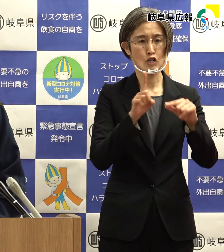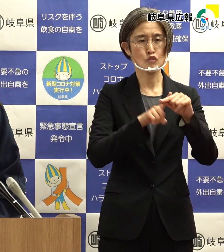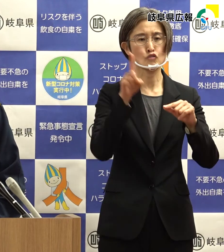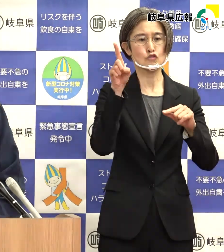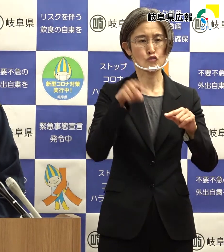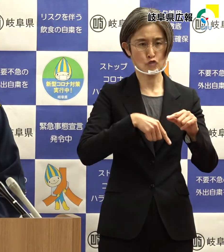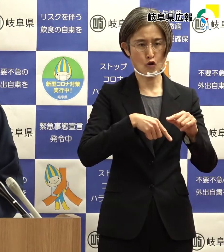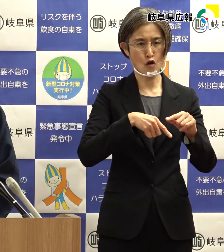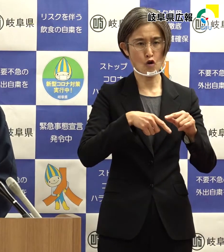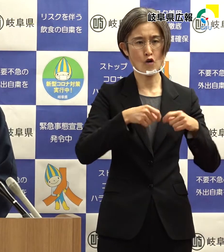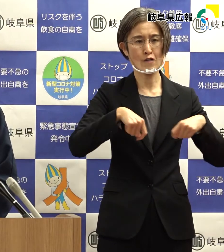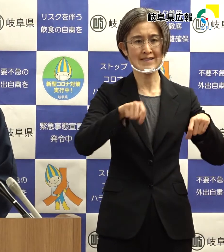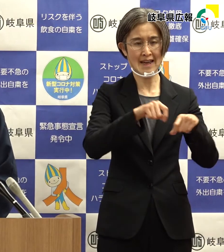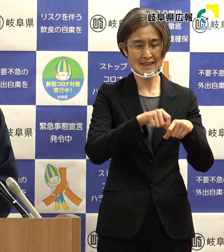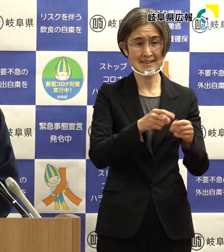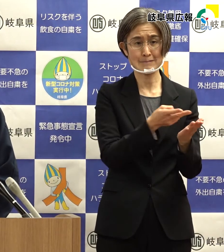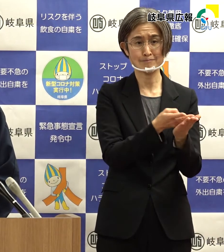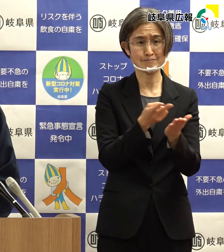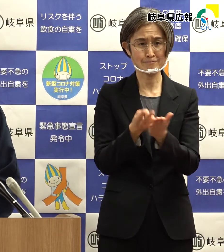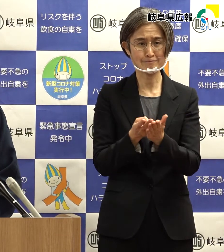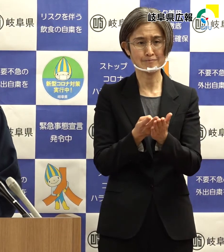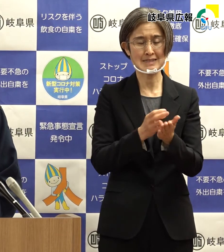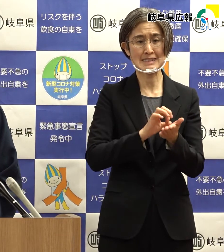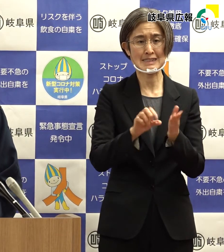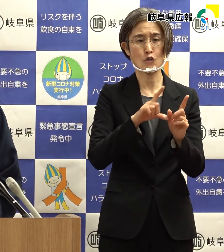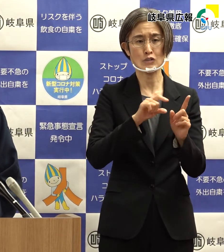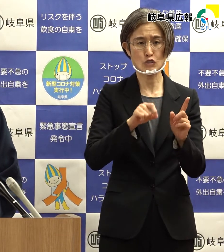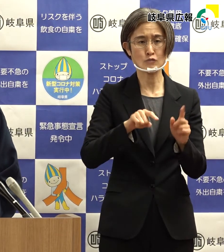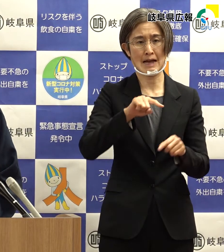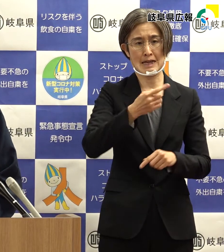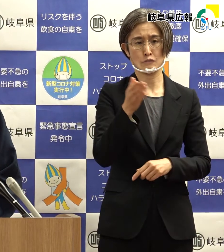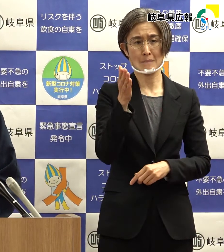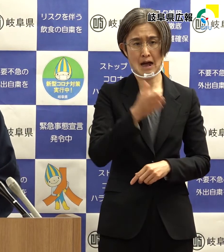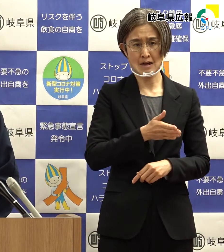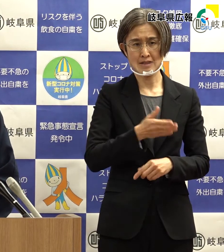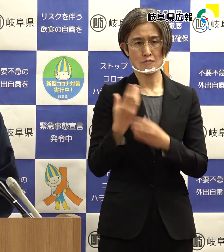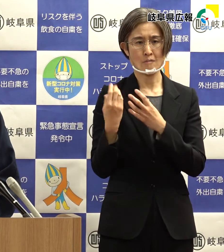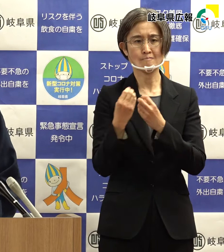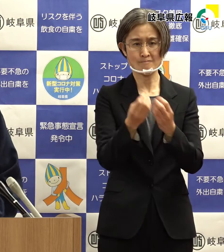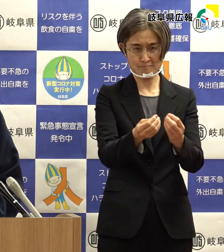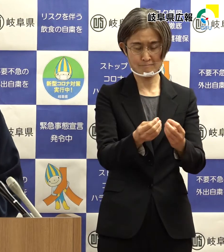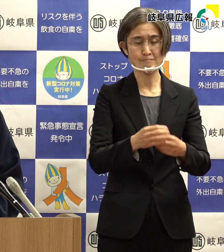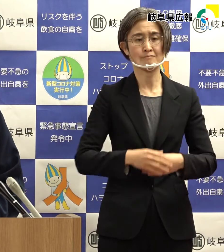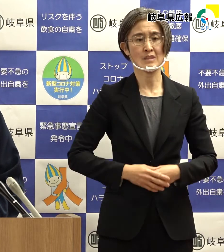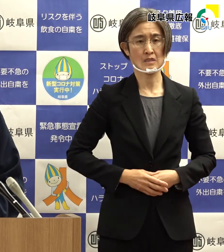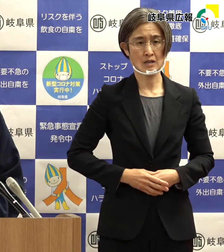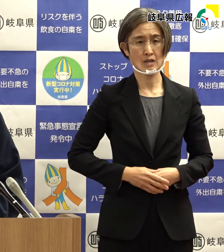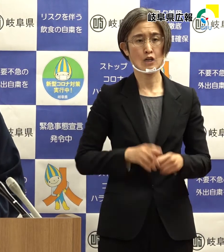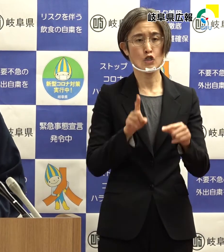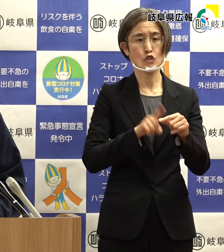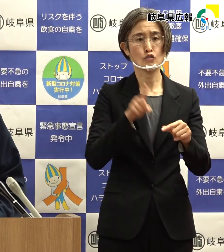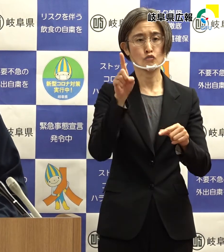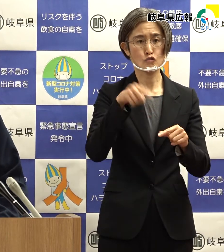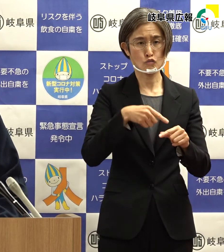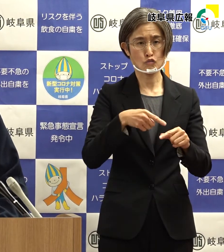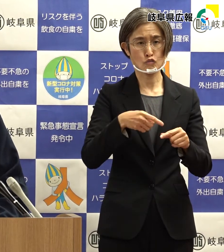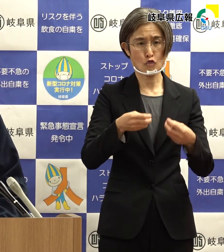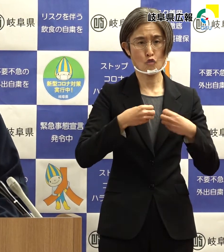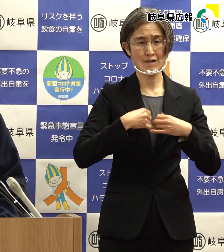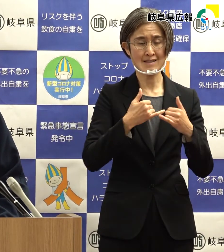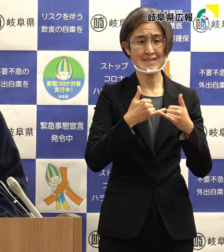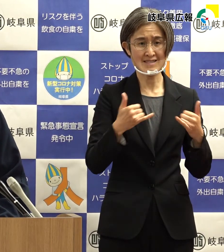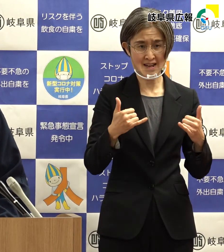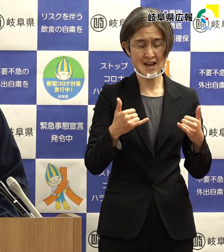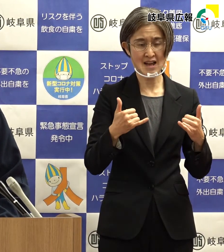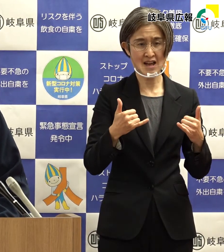依然として 100% ですけれども、はいはい、現在は、中濃の感染者の方は、はい、どちらの県域にこ